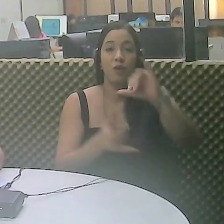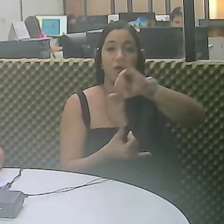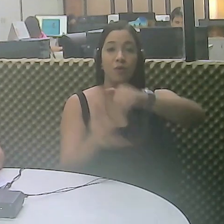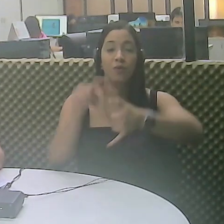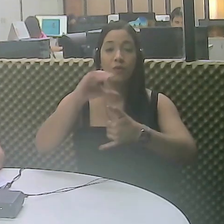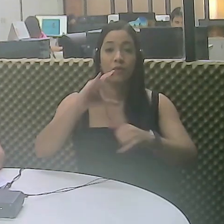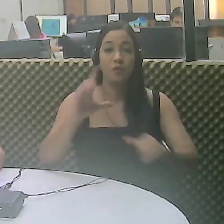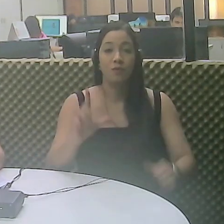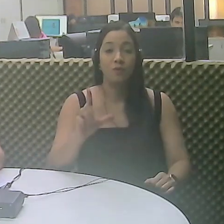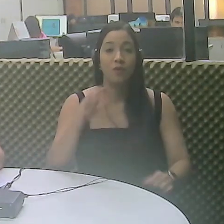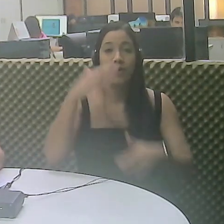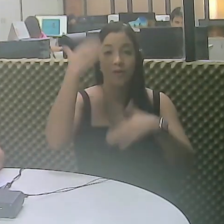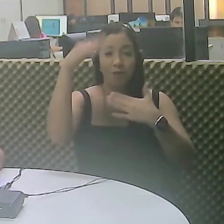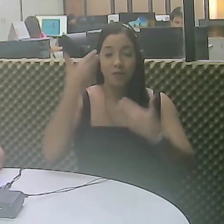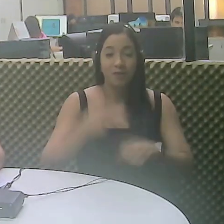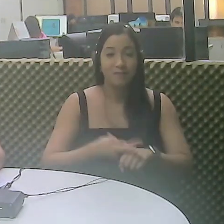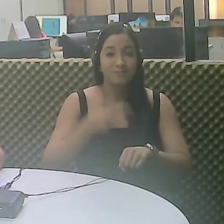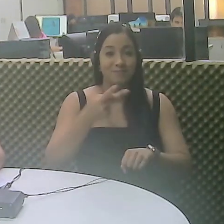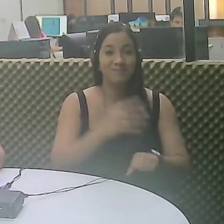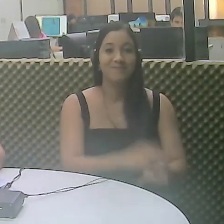é homenageada na premiação.